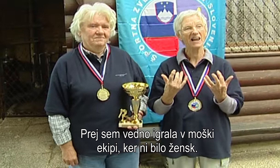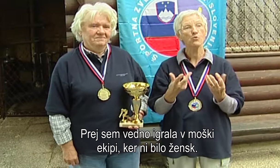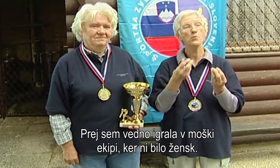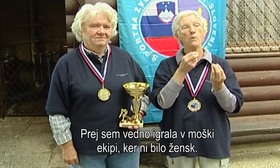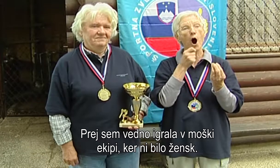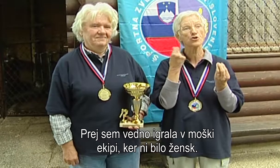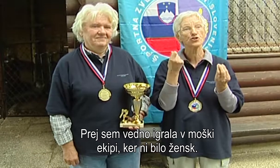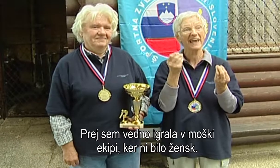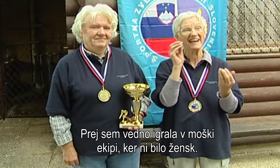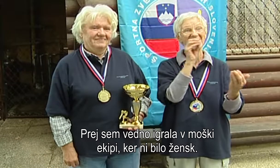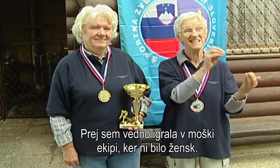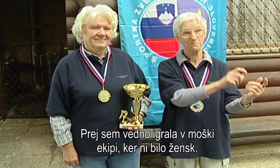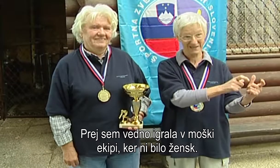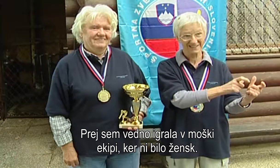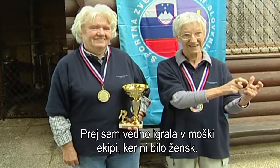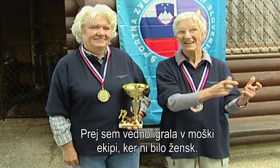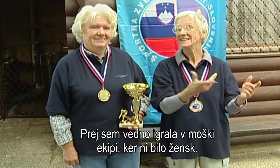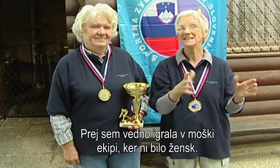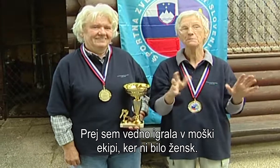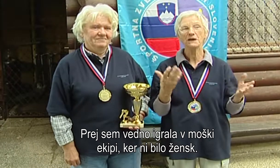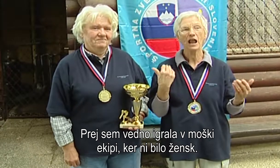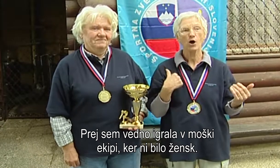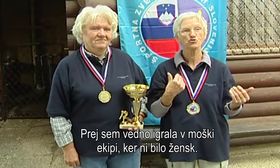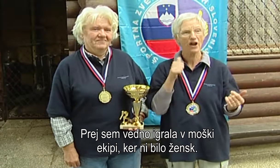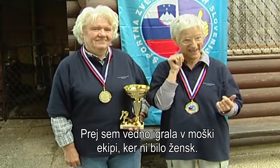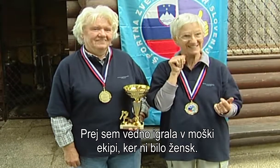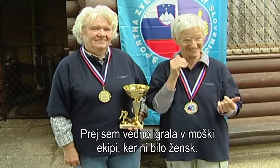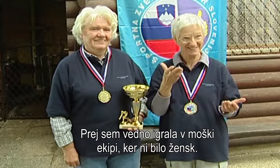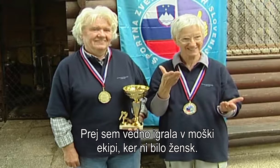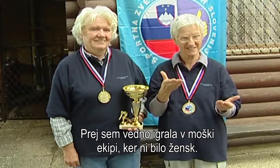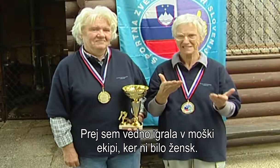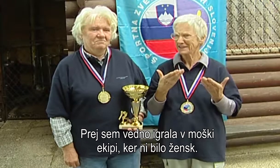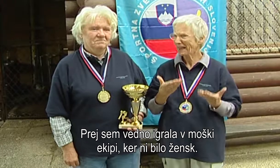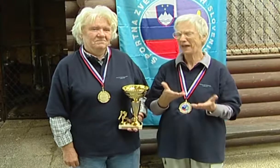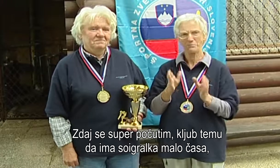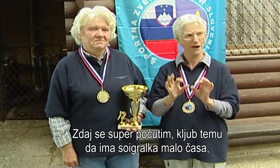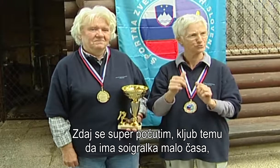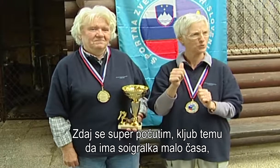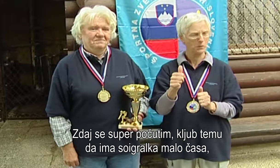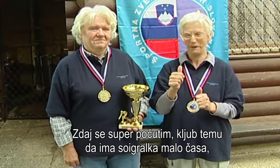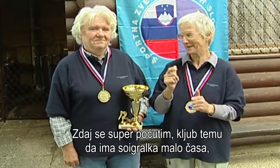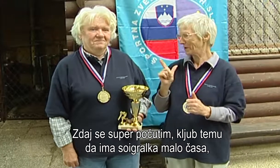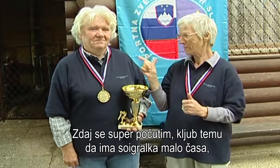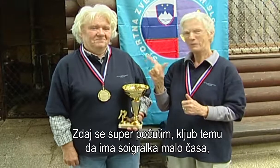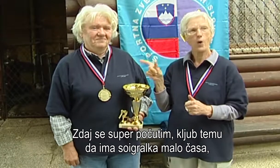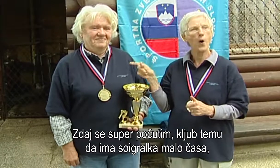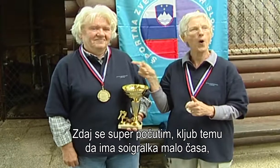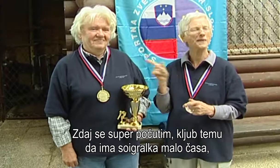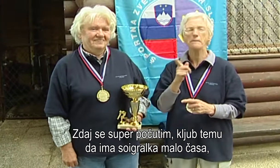igrali z prej sem igrala v moških ekipi, ker ni bilo žensk, zdaj pa se